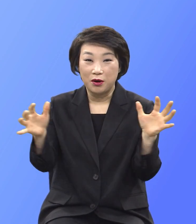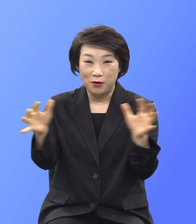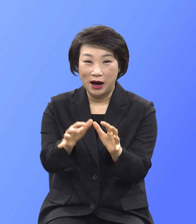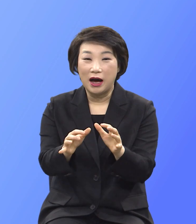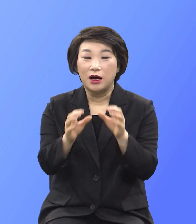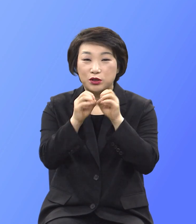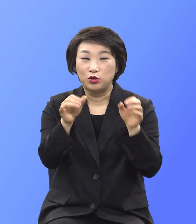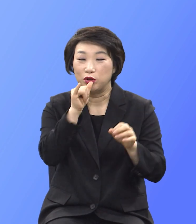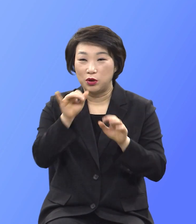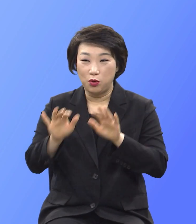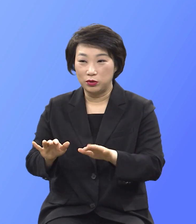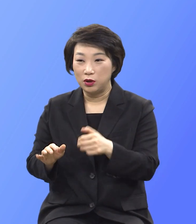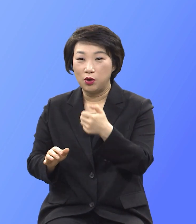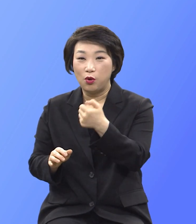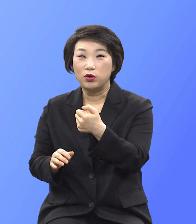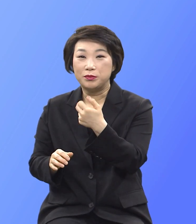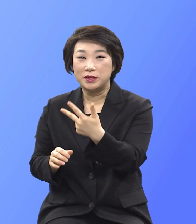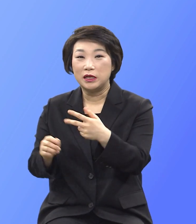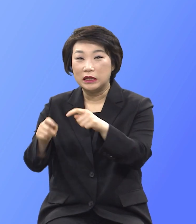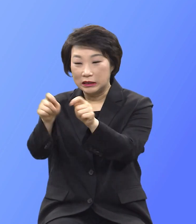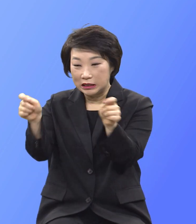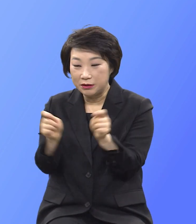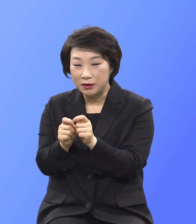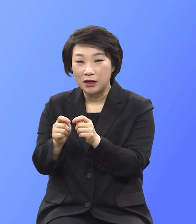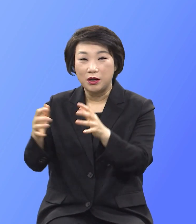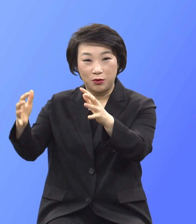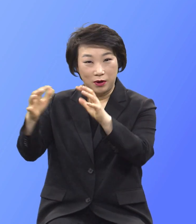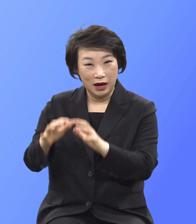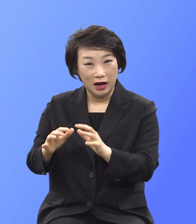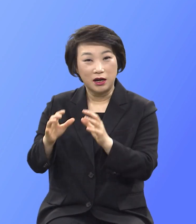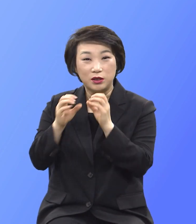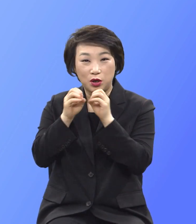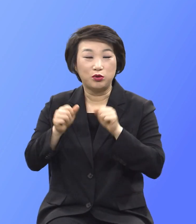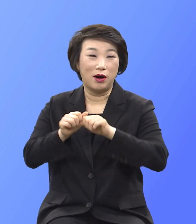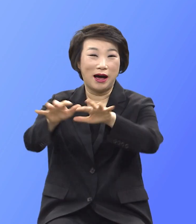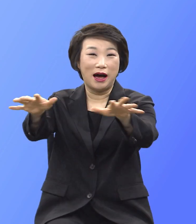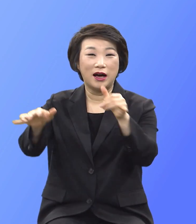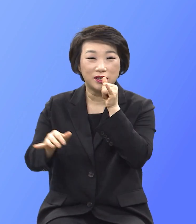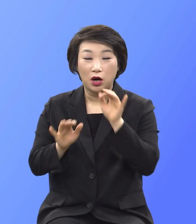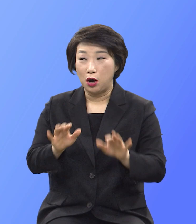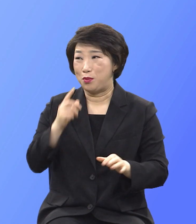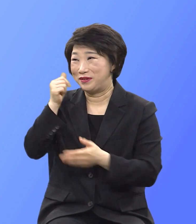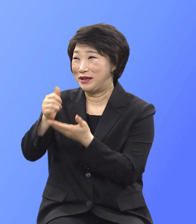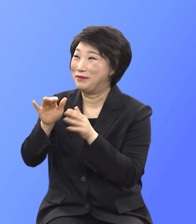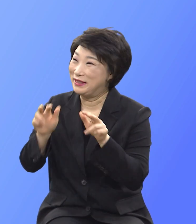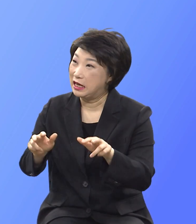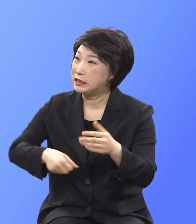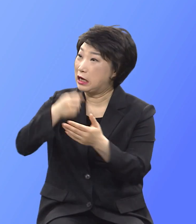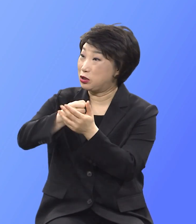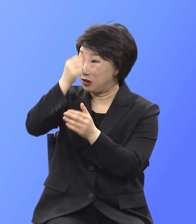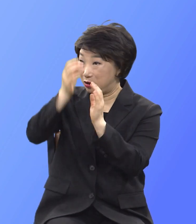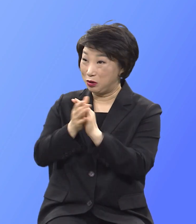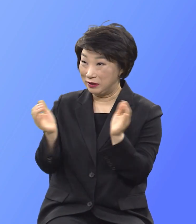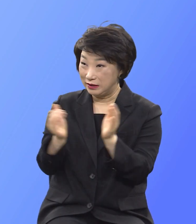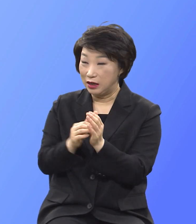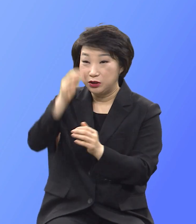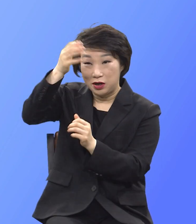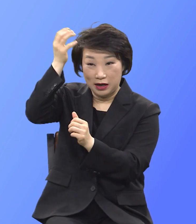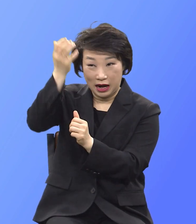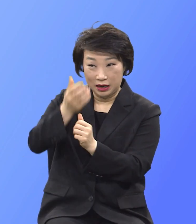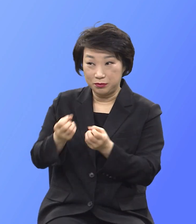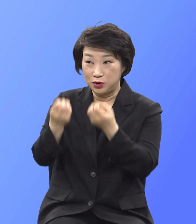오늘은 57팀이 나와서 전도했습니다. 그런데 목사님, 이제 작전 기도 끝나고 성령 강림절